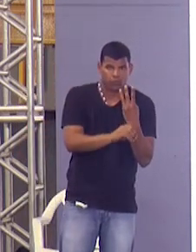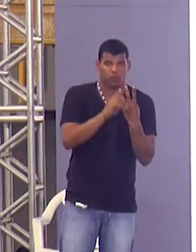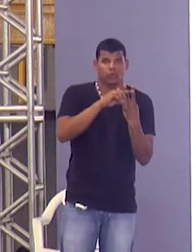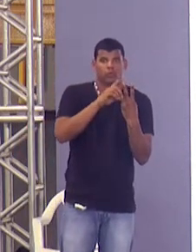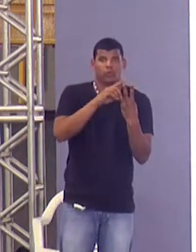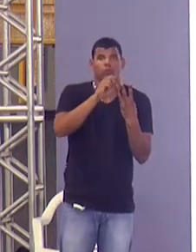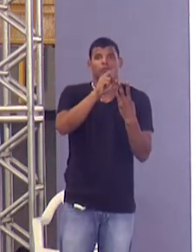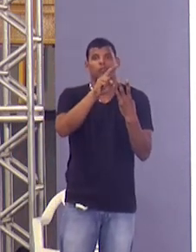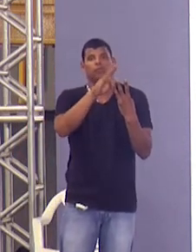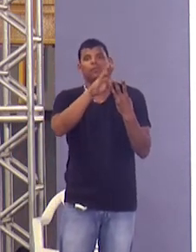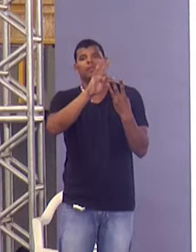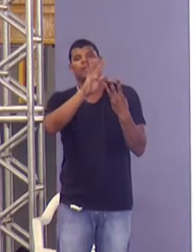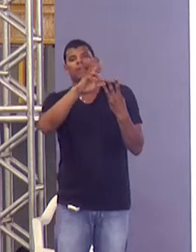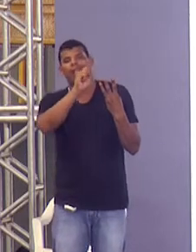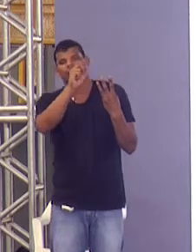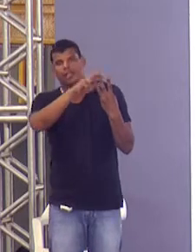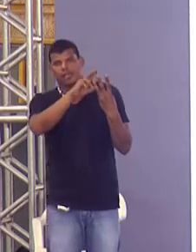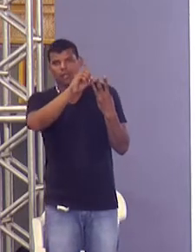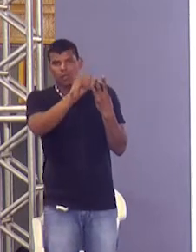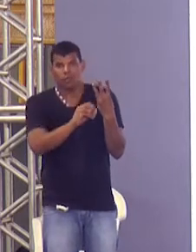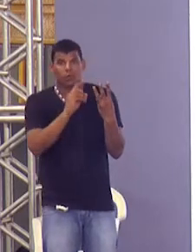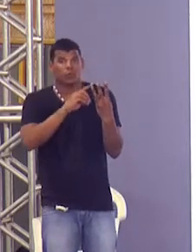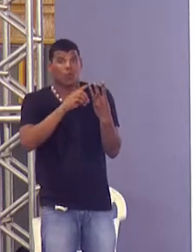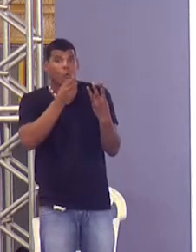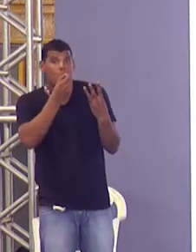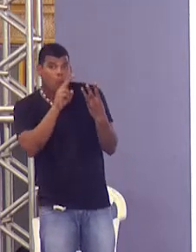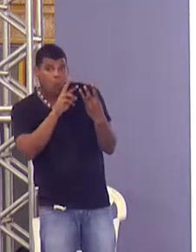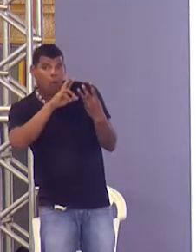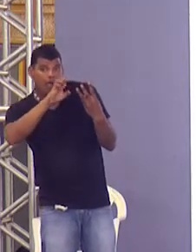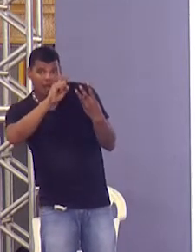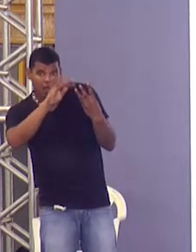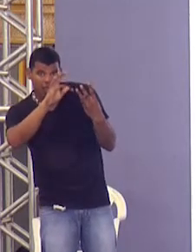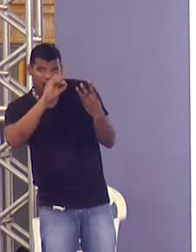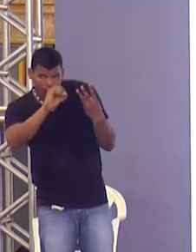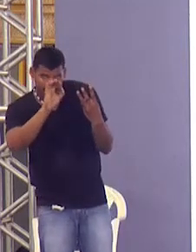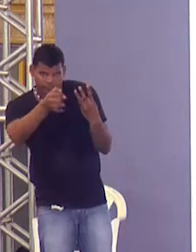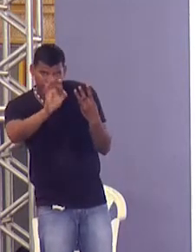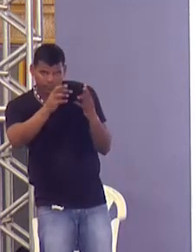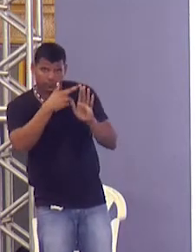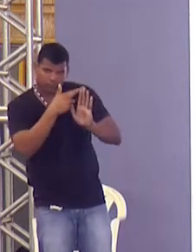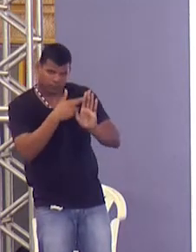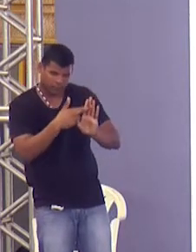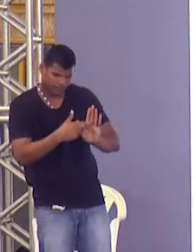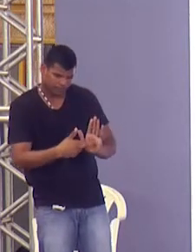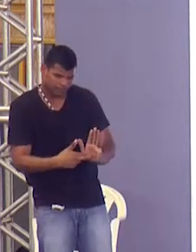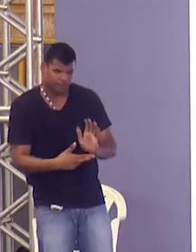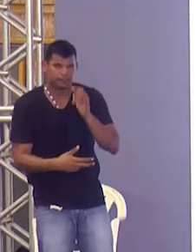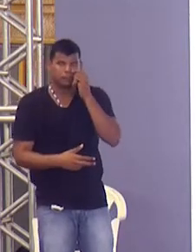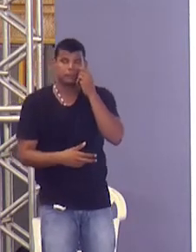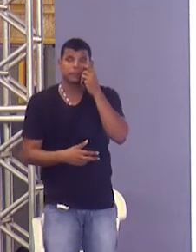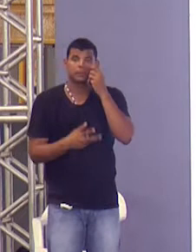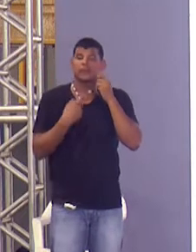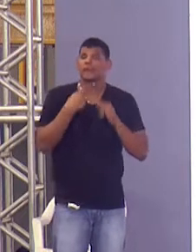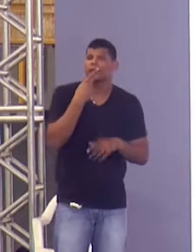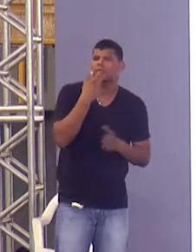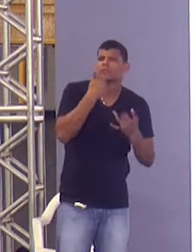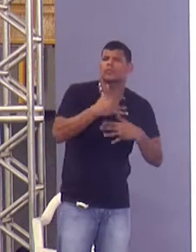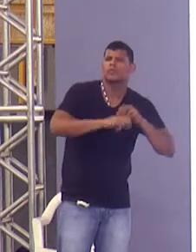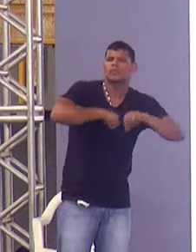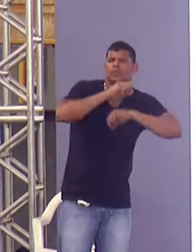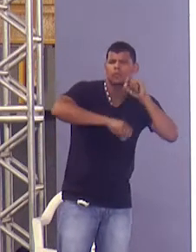subtraendo embaixo e depois o resto ou diferença, ok? Então ele está dizendo o seguinte,